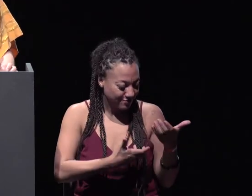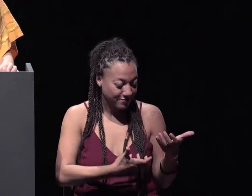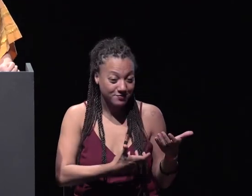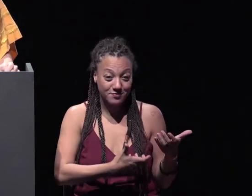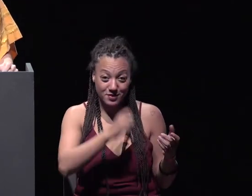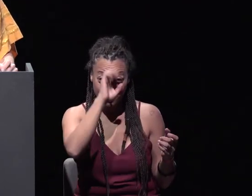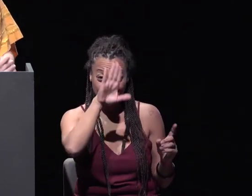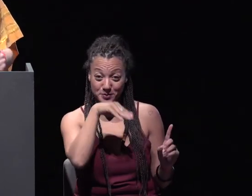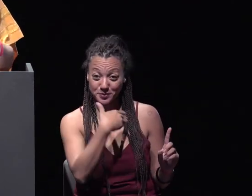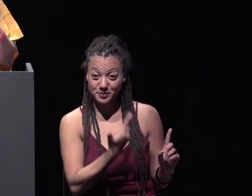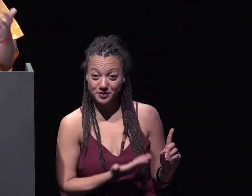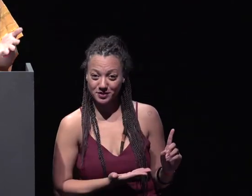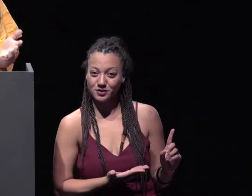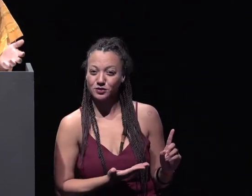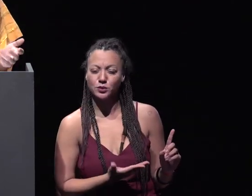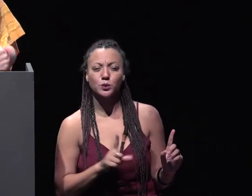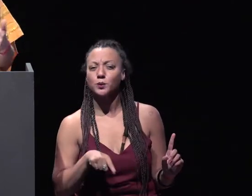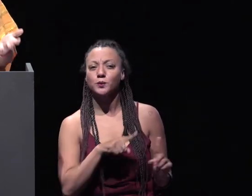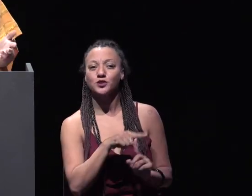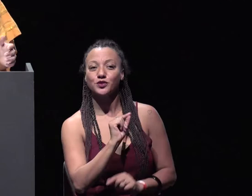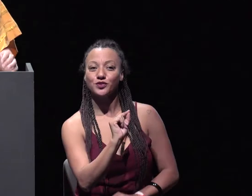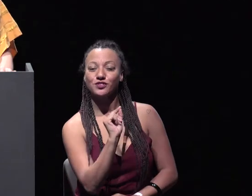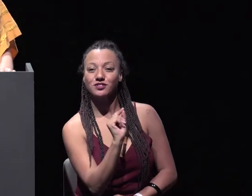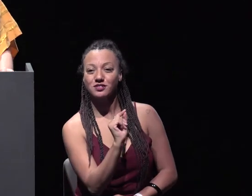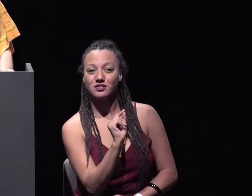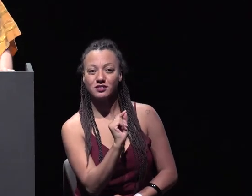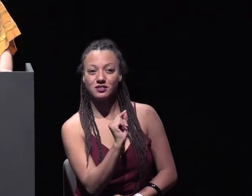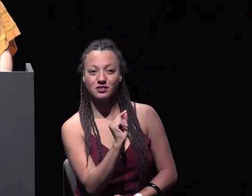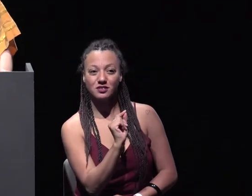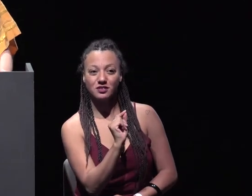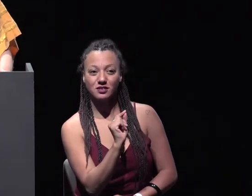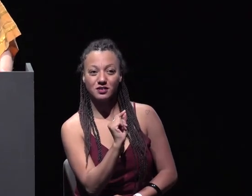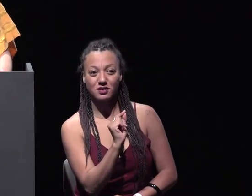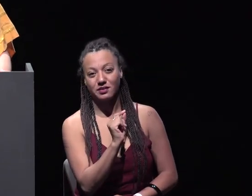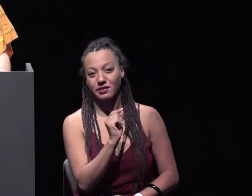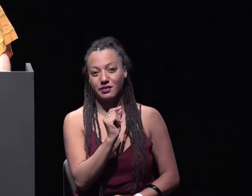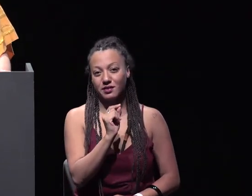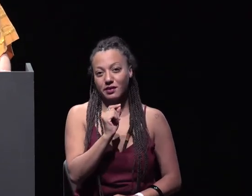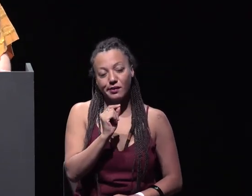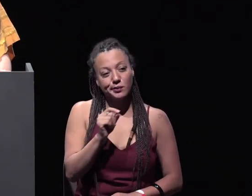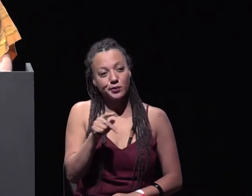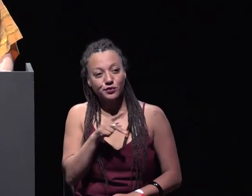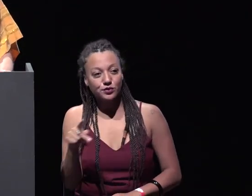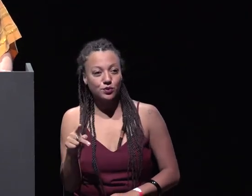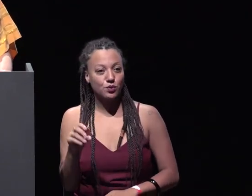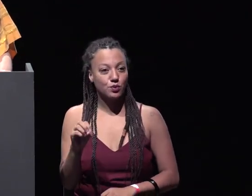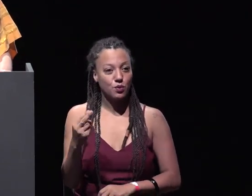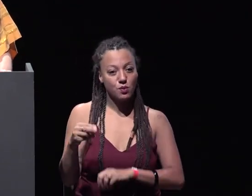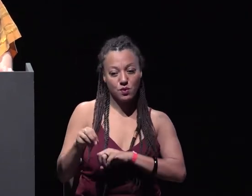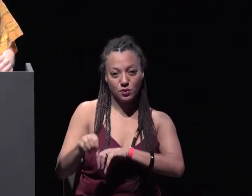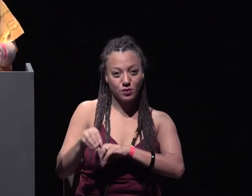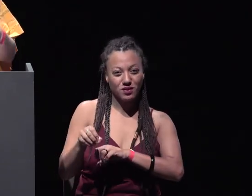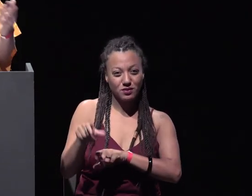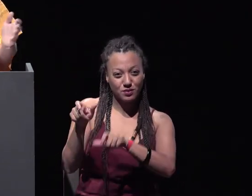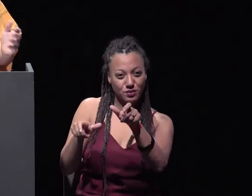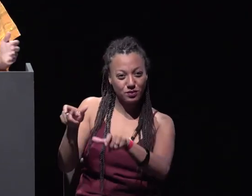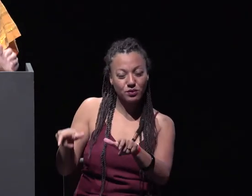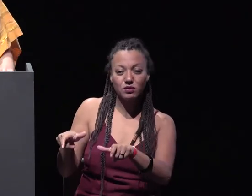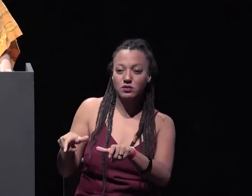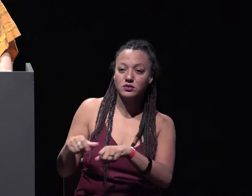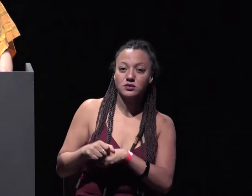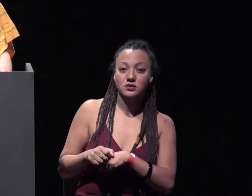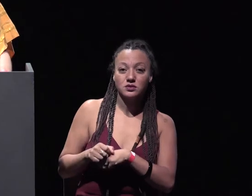é com o intuito de indicá a a educadores professores né que